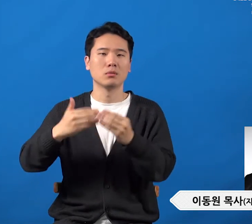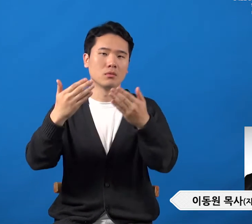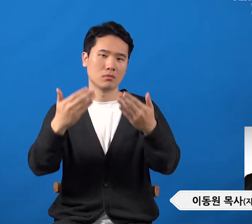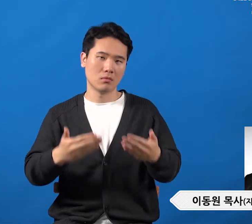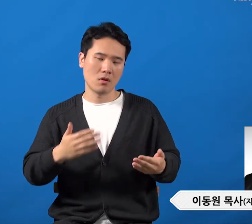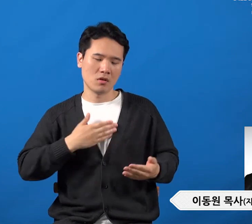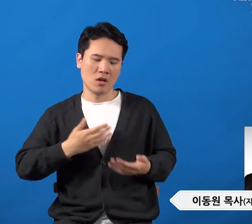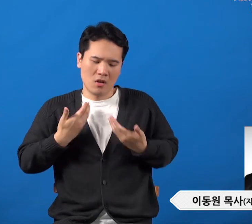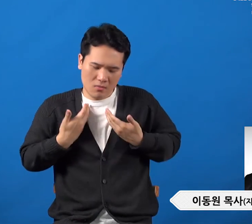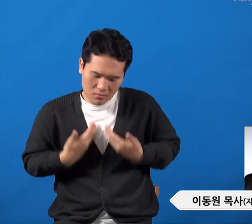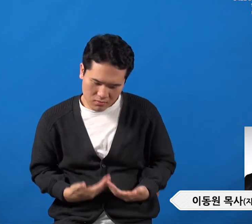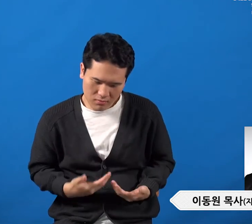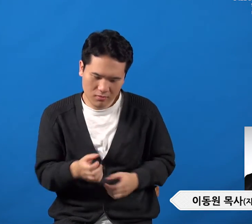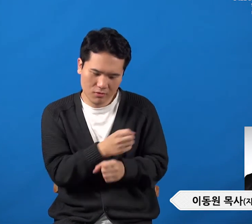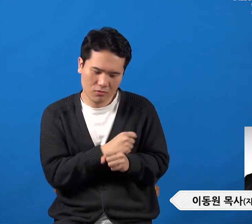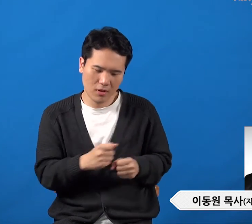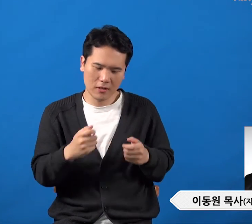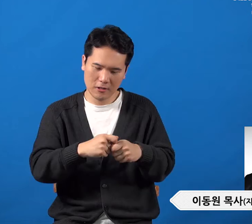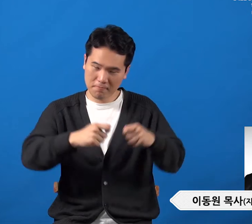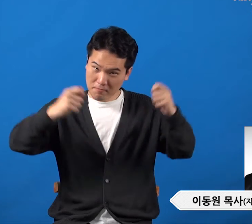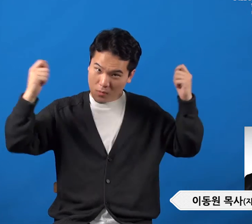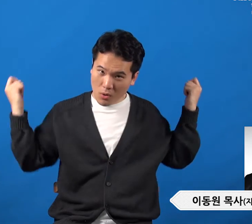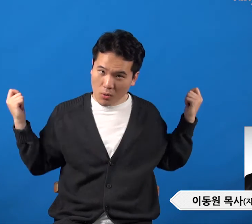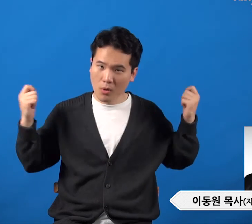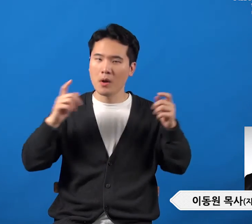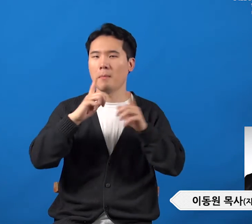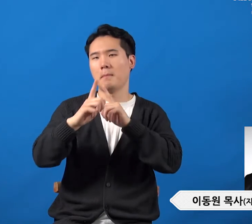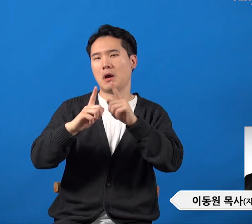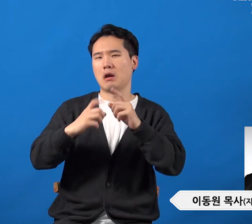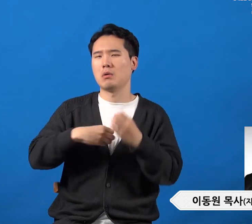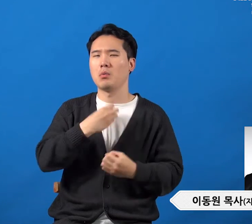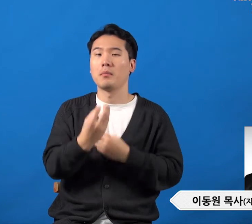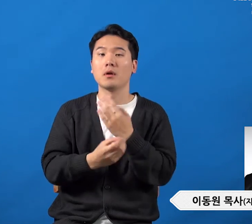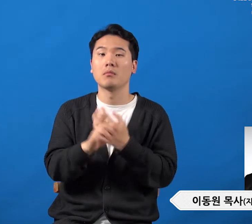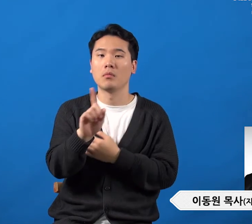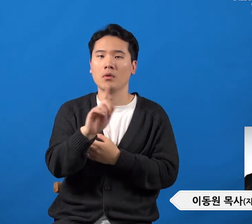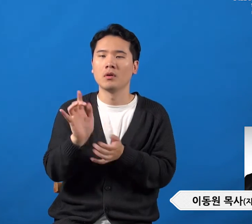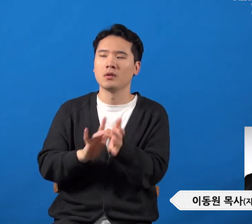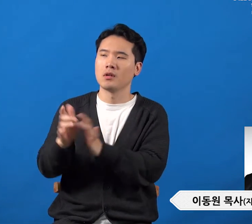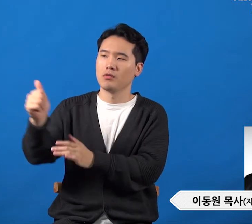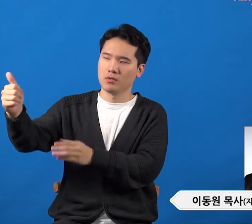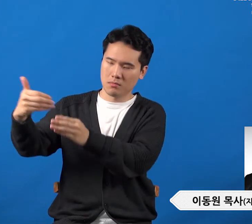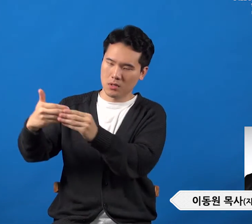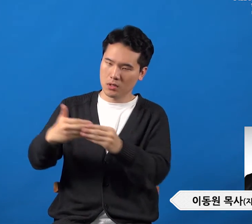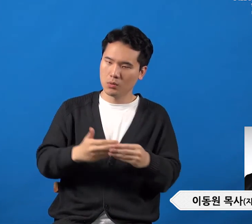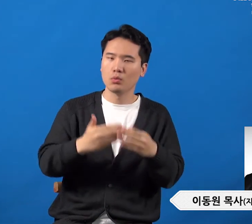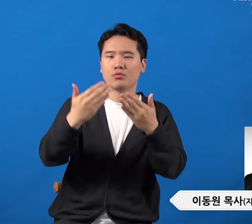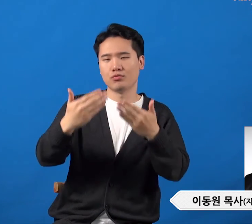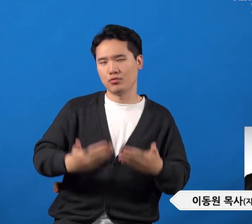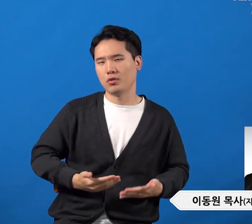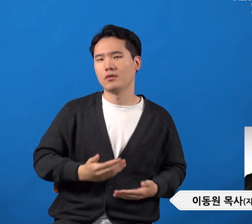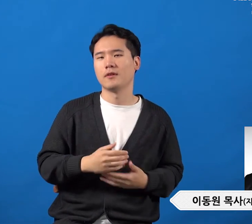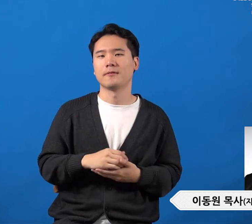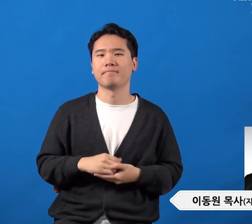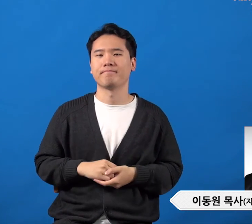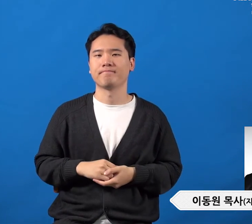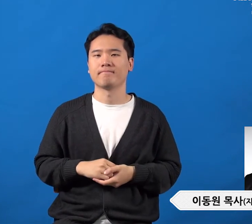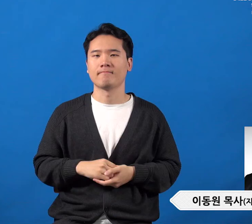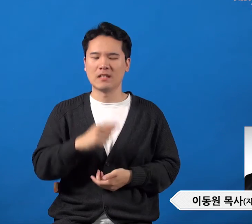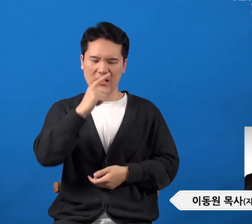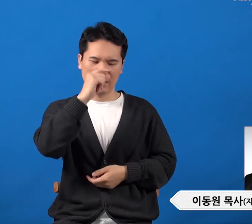무거운 죄짐을 모두 벗고 하는 말 예수 인도하셨네. 이 가시밭길